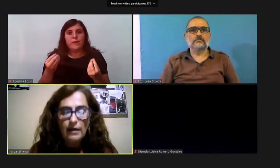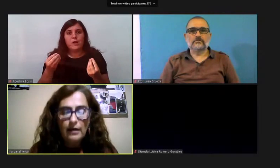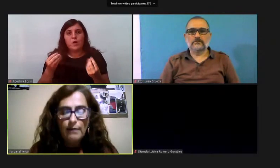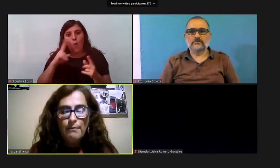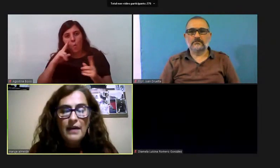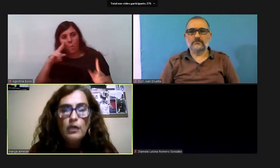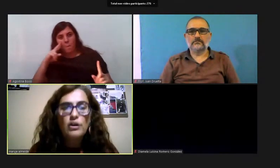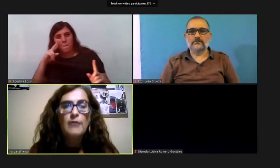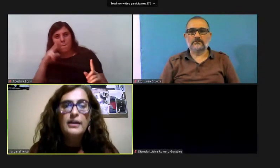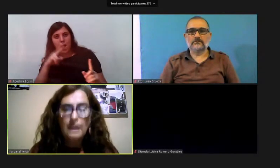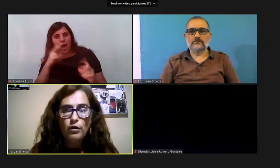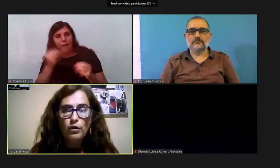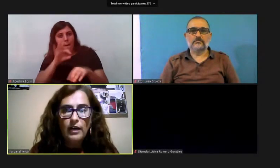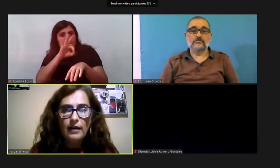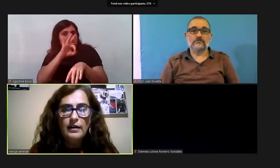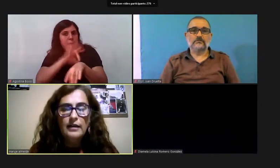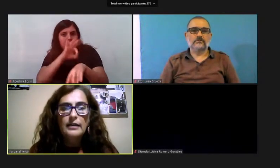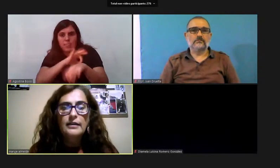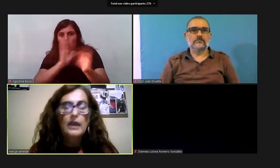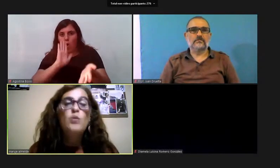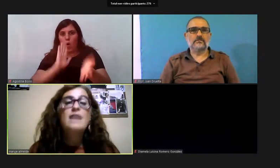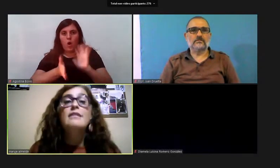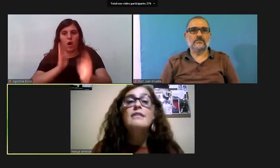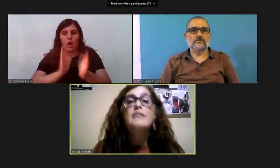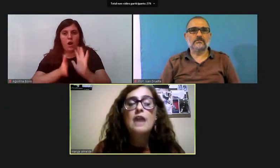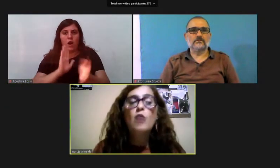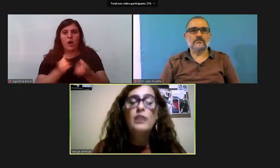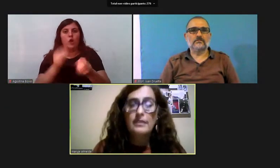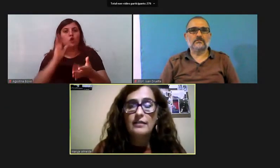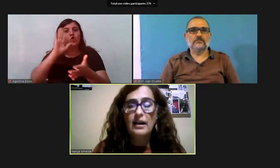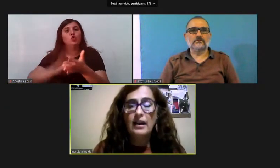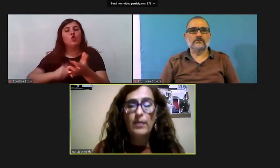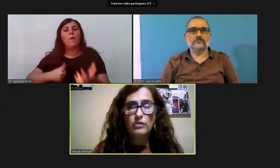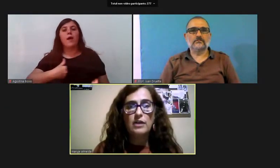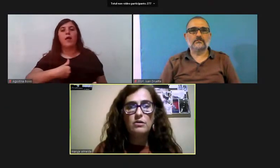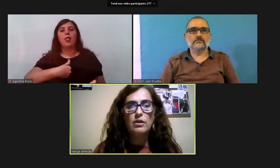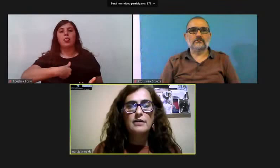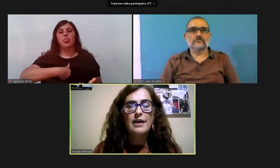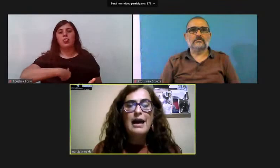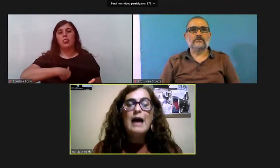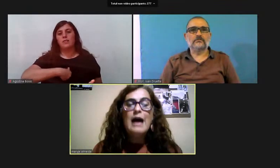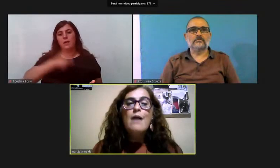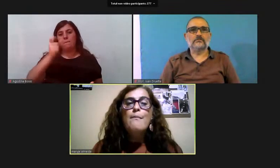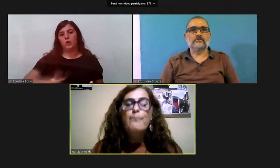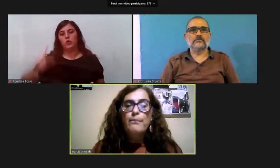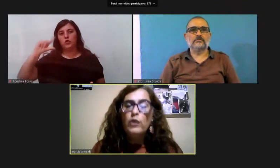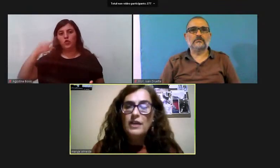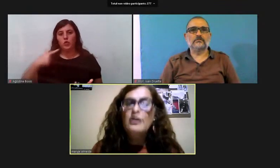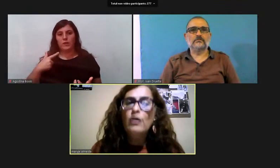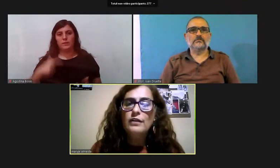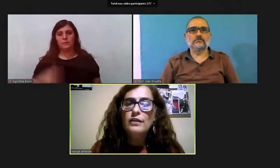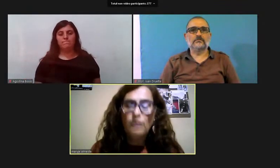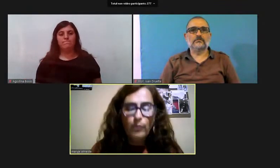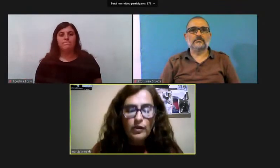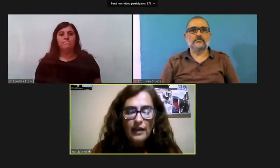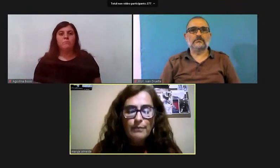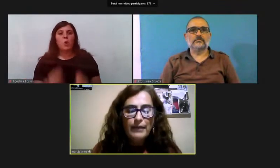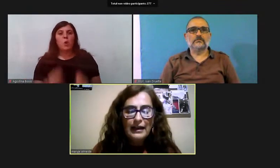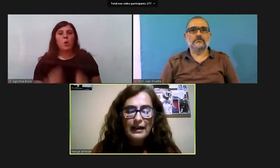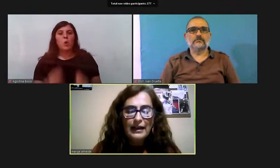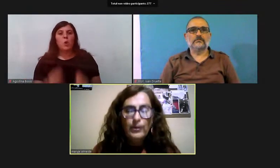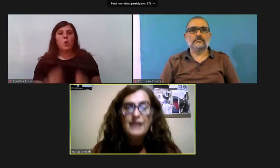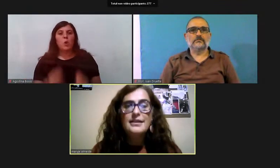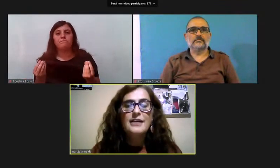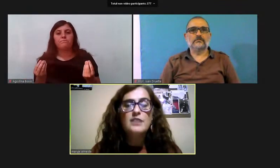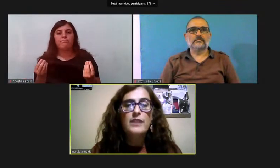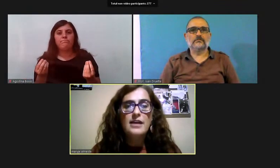perspectiva médico-rehabilitadora de una identidad como la identidad de las personas sordas. ¿Por qué digo esto? Porque para